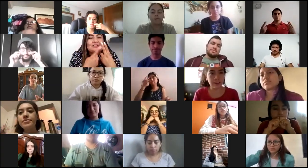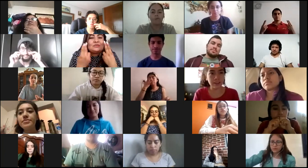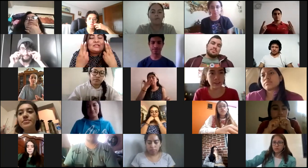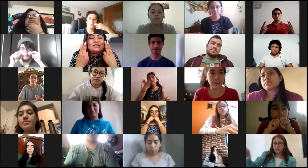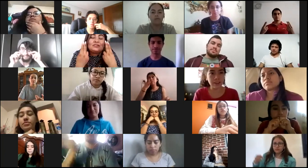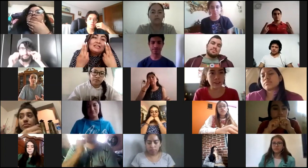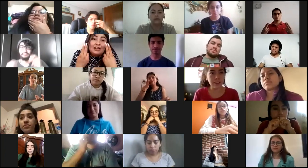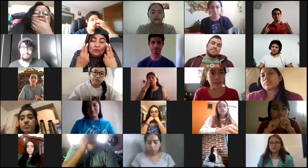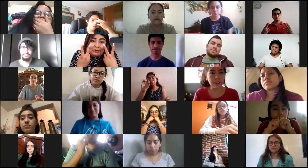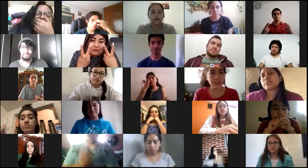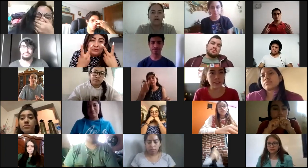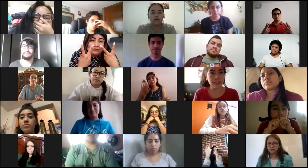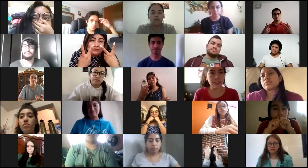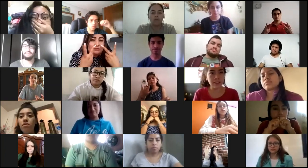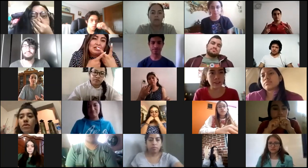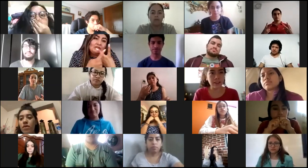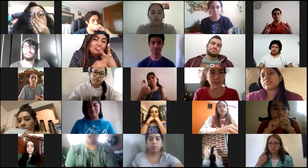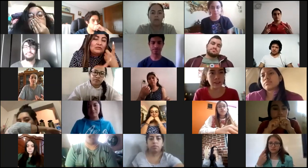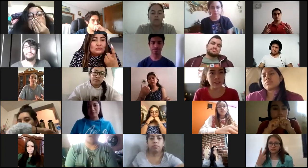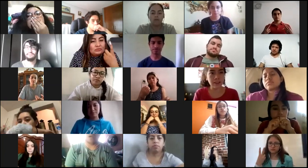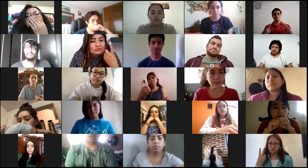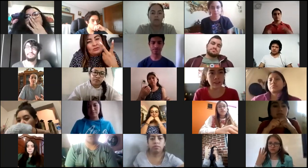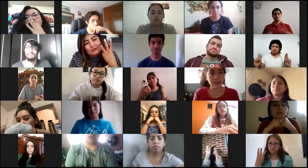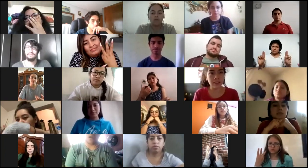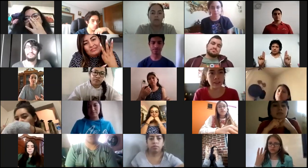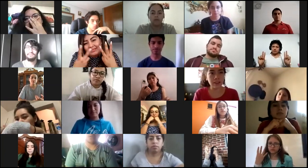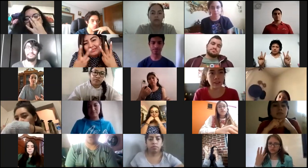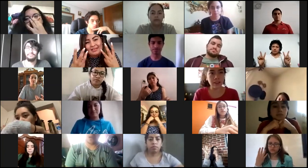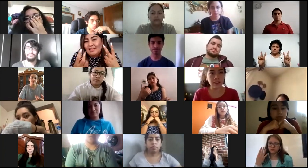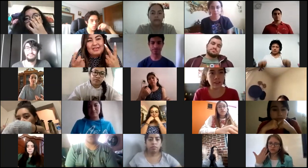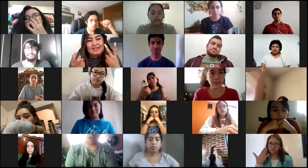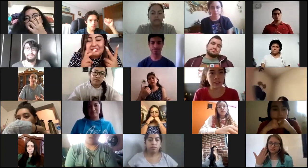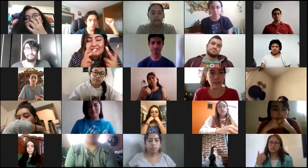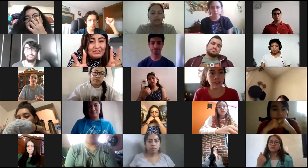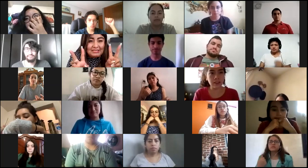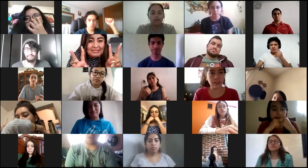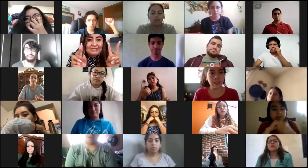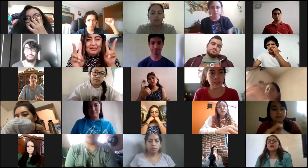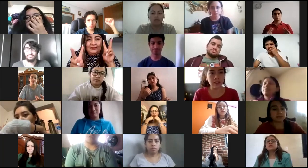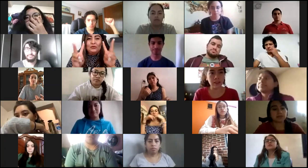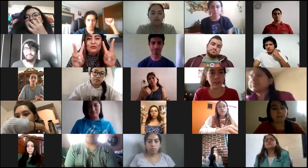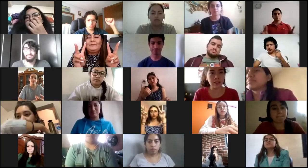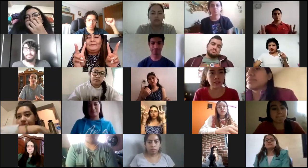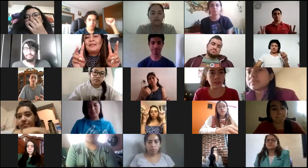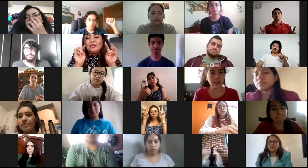si esto ya serían números. El 2, 1, 2, 3. Y pues estamos en letras, ¿vale? V.